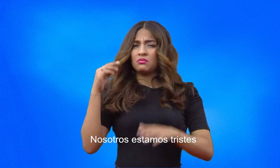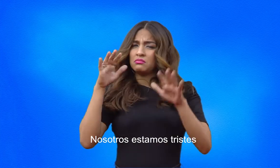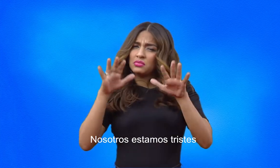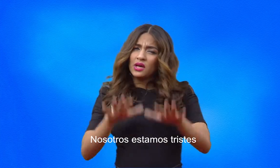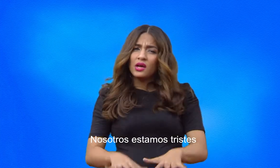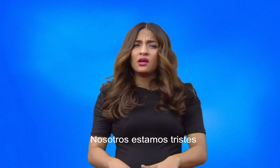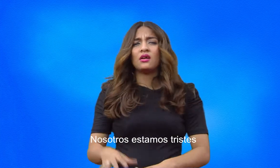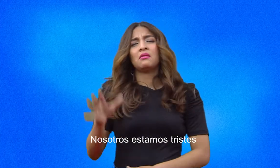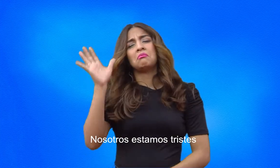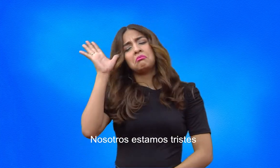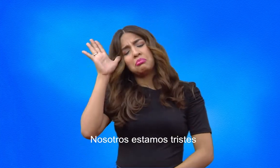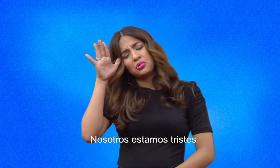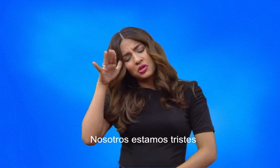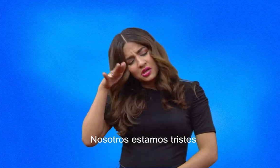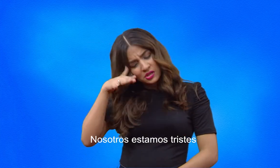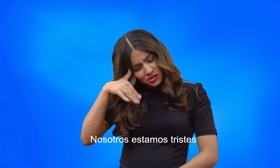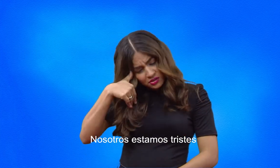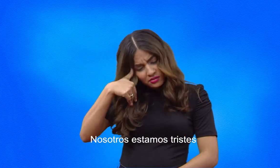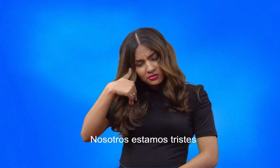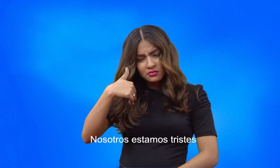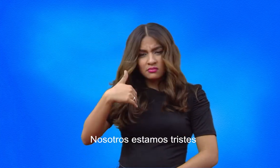Nosotros estamos tristes.